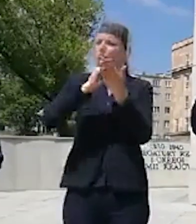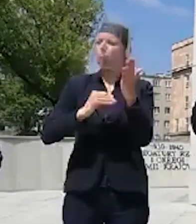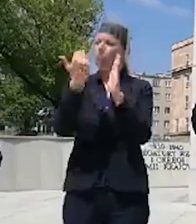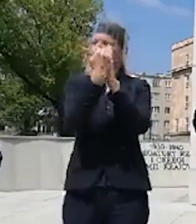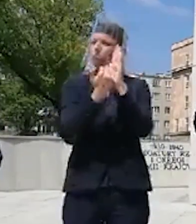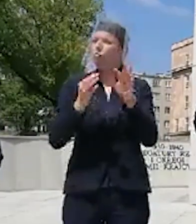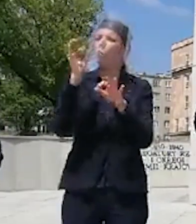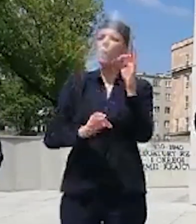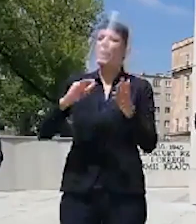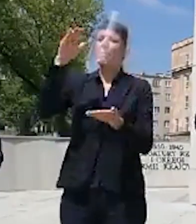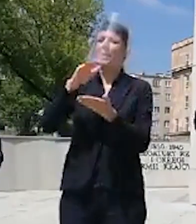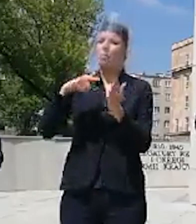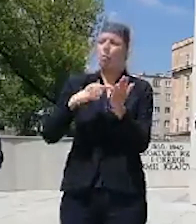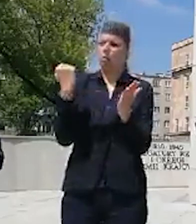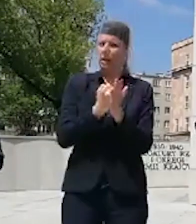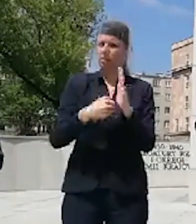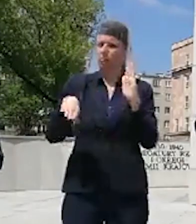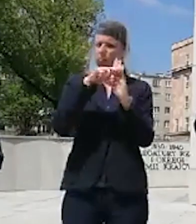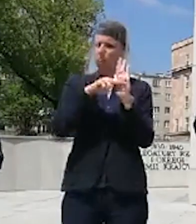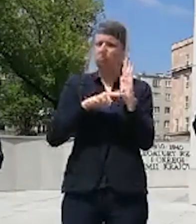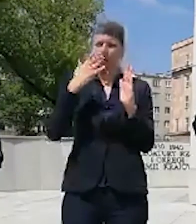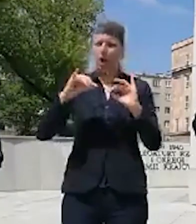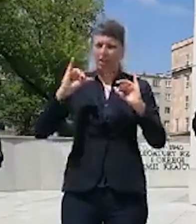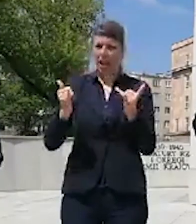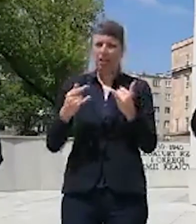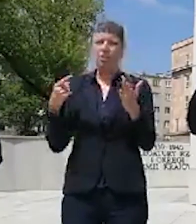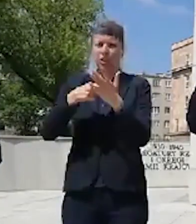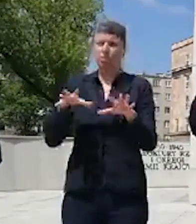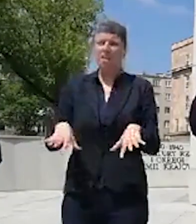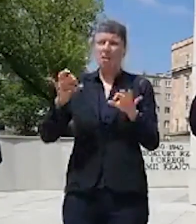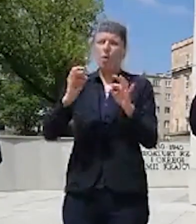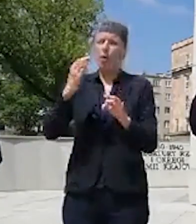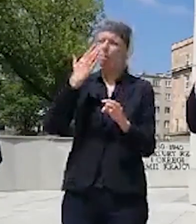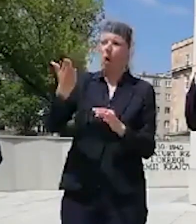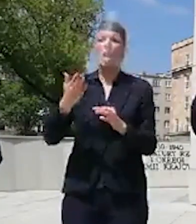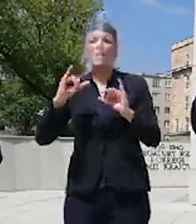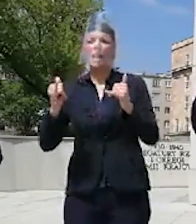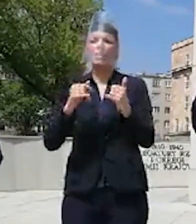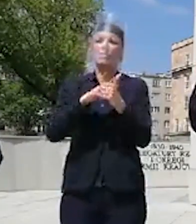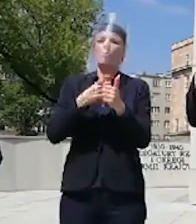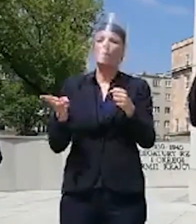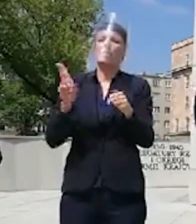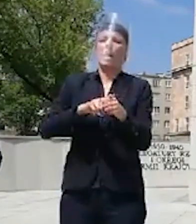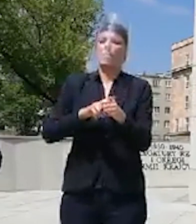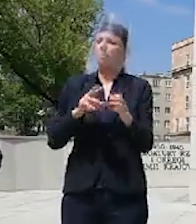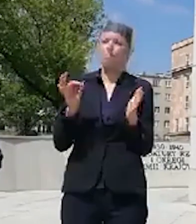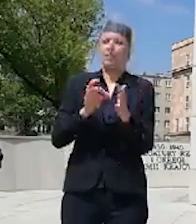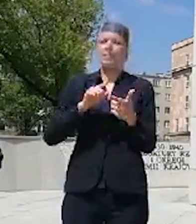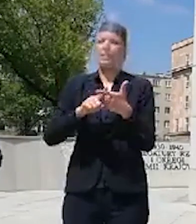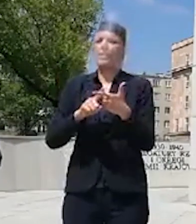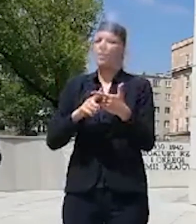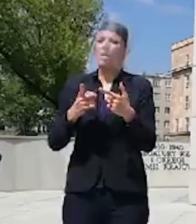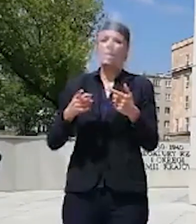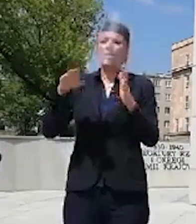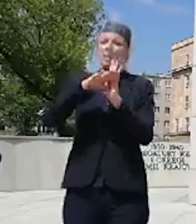tego, żeby te wybory można było uznać za przyzwoicie przeprowadzone i za ważne. A więc pewne prawo, pewne daty i pewne zasady